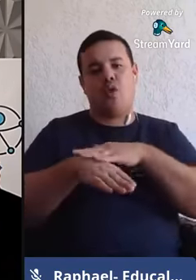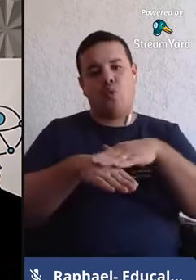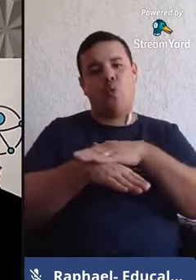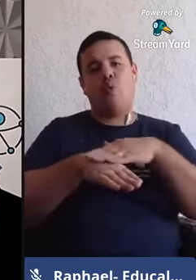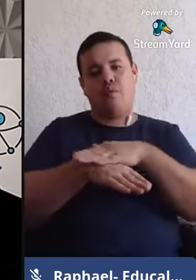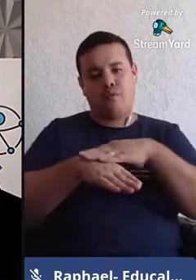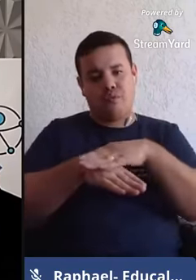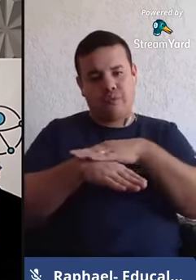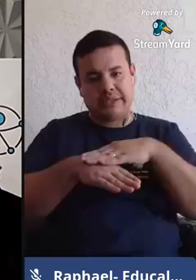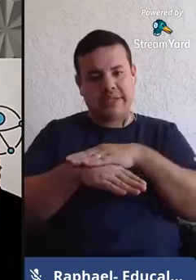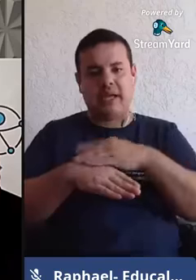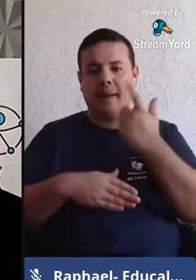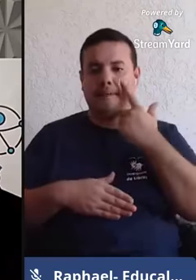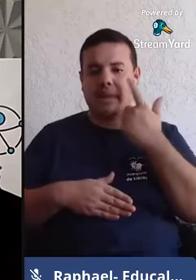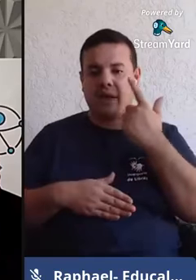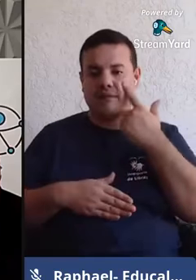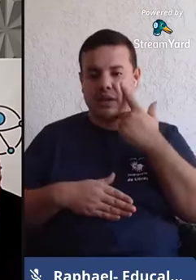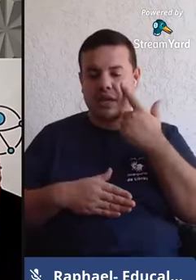gente